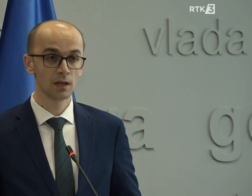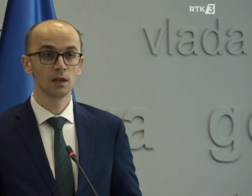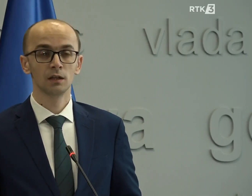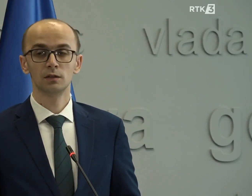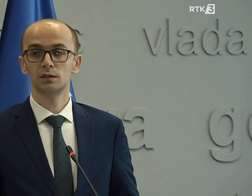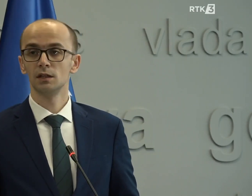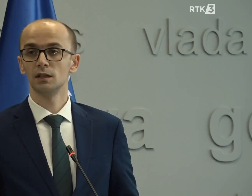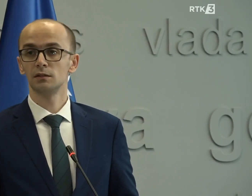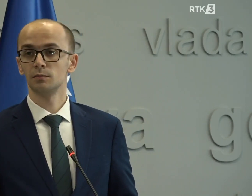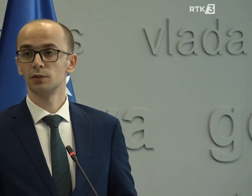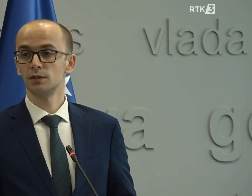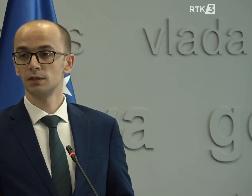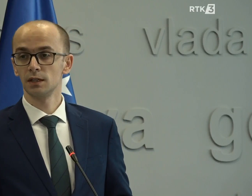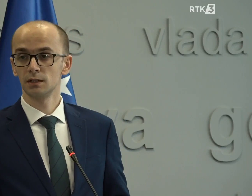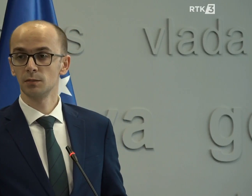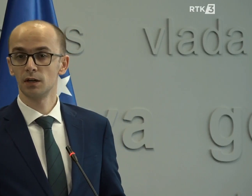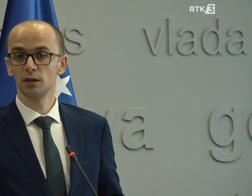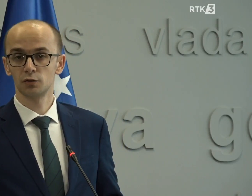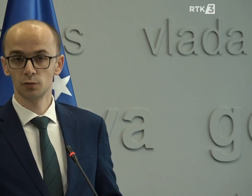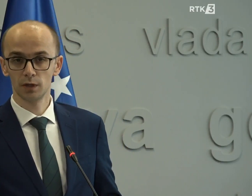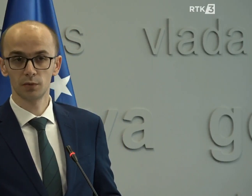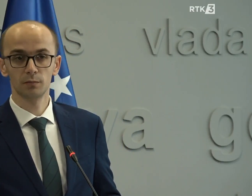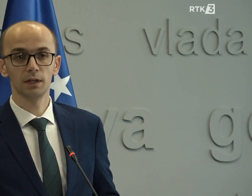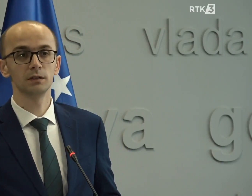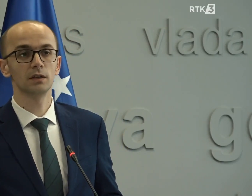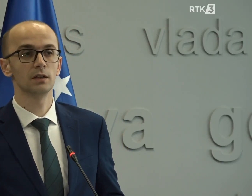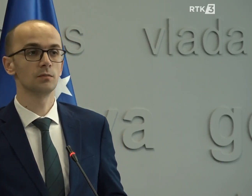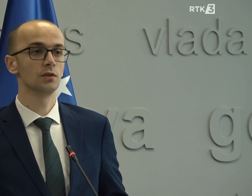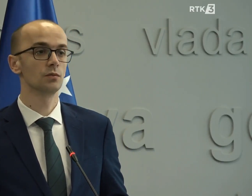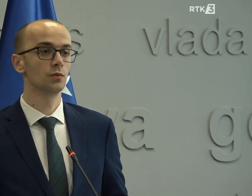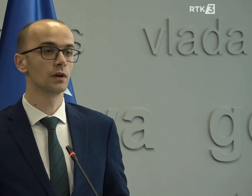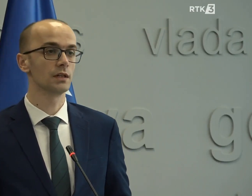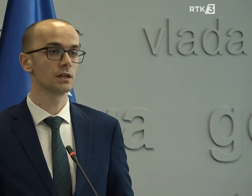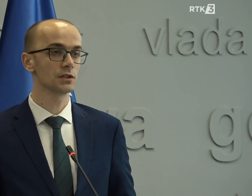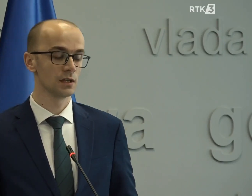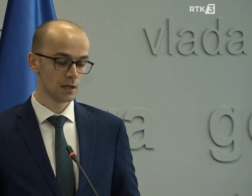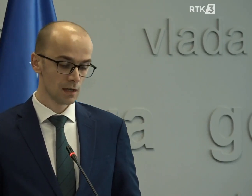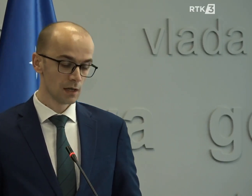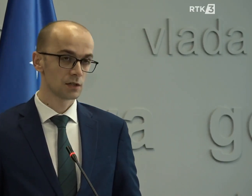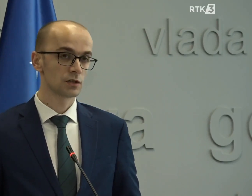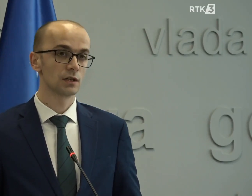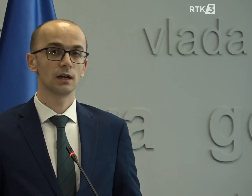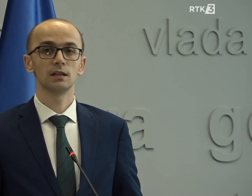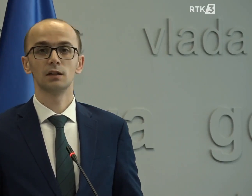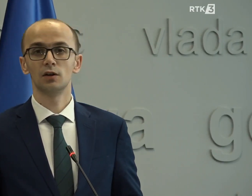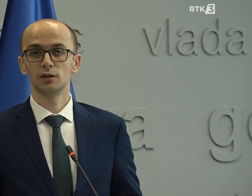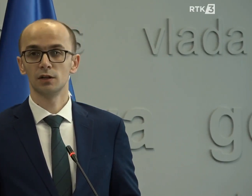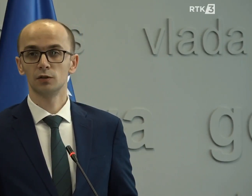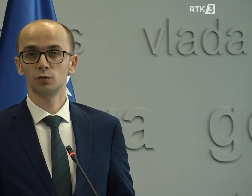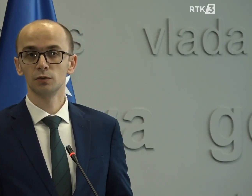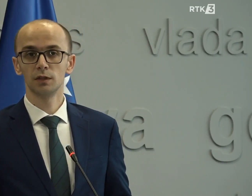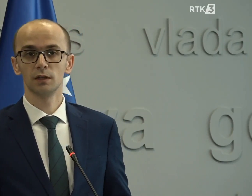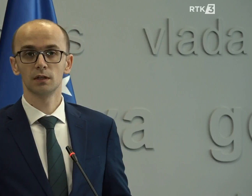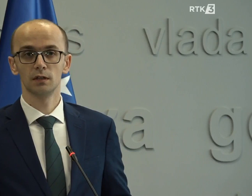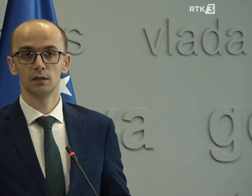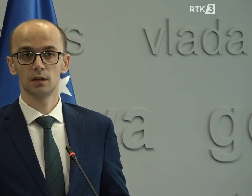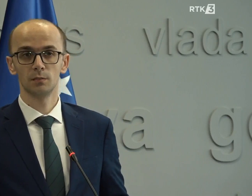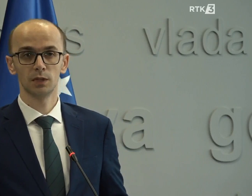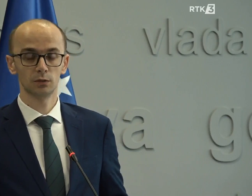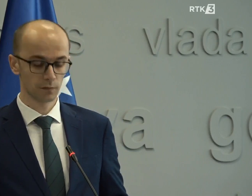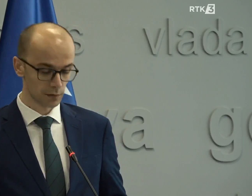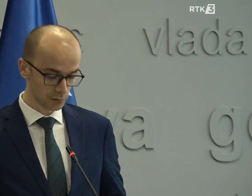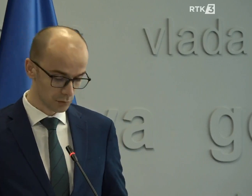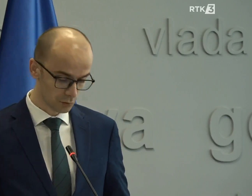antarësimit, për të cilat jemi angazhuar për brenda dhe kemi lobuar jashtë, e që nga janari e tutje